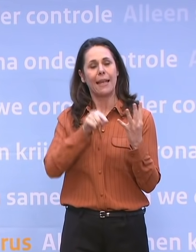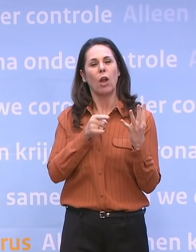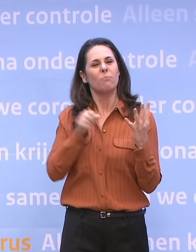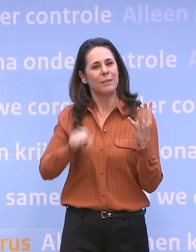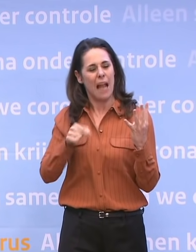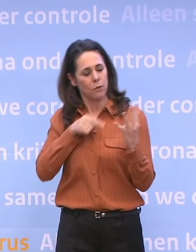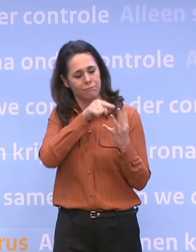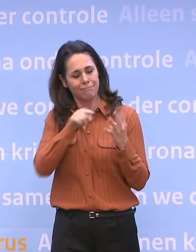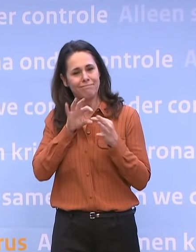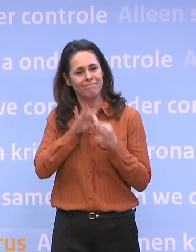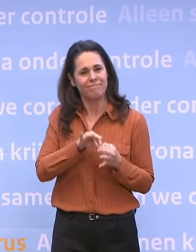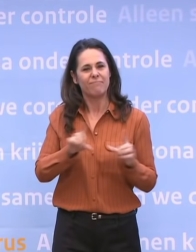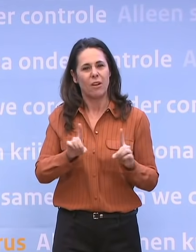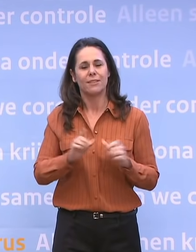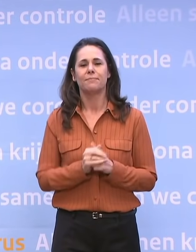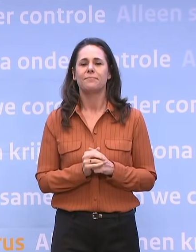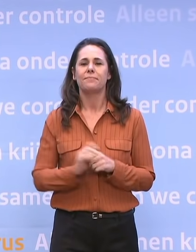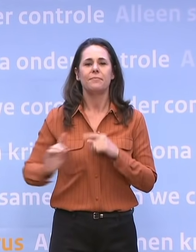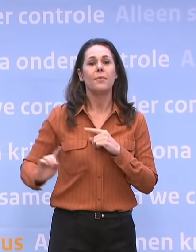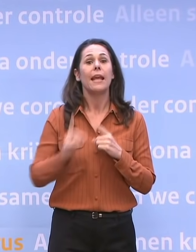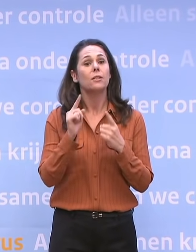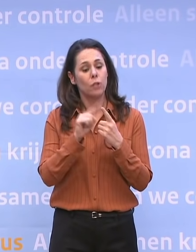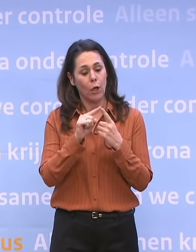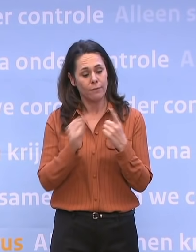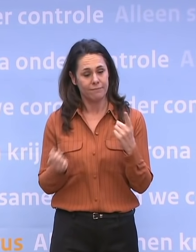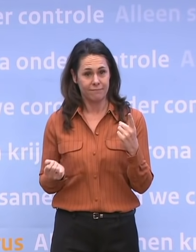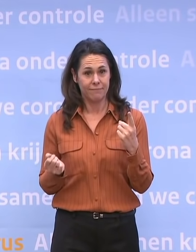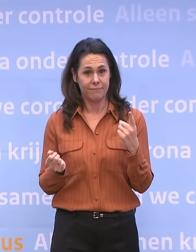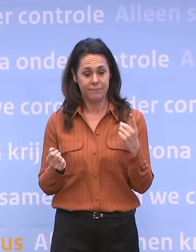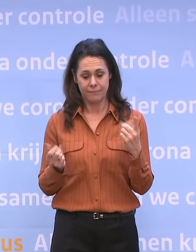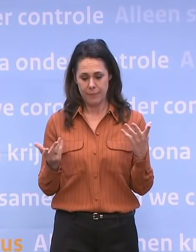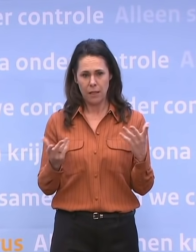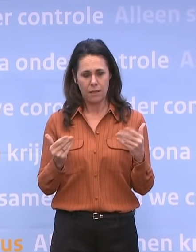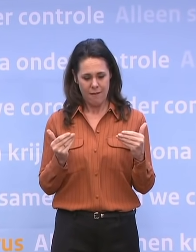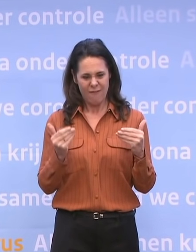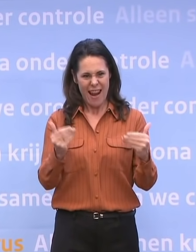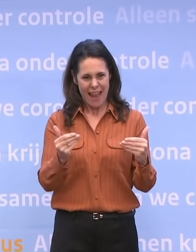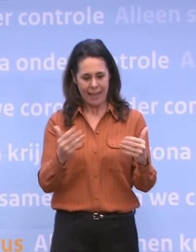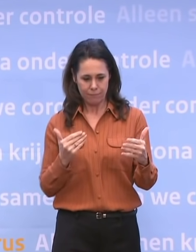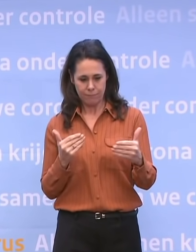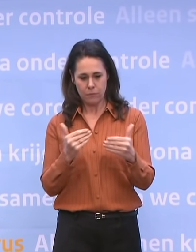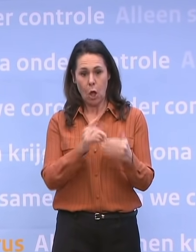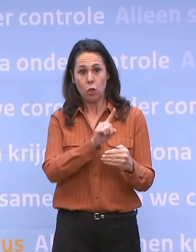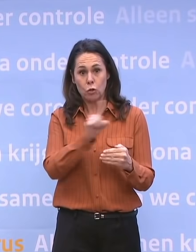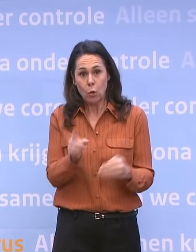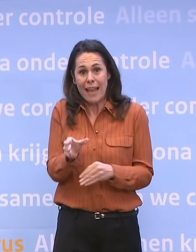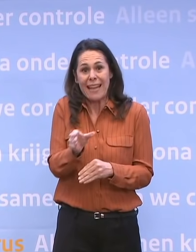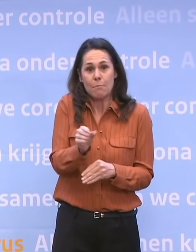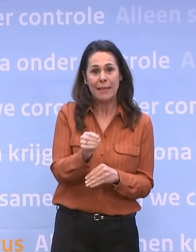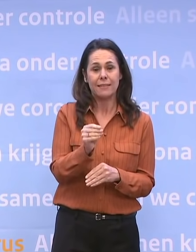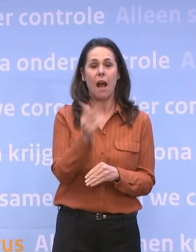vandaag. Ten eerste, wat betekent verlenging tot en met 28 april